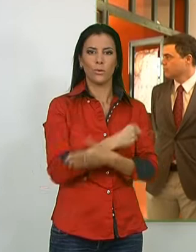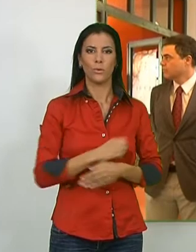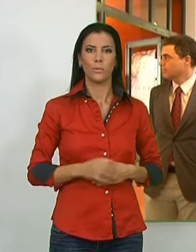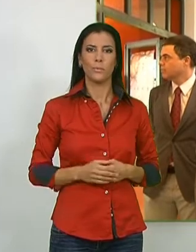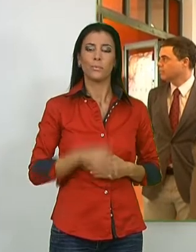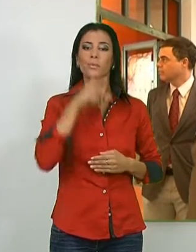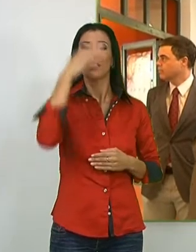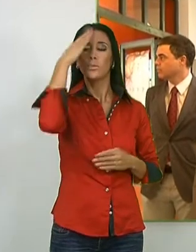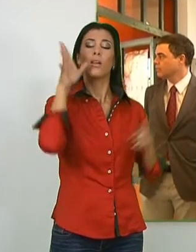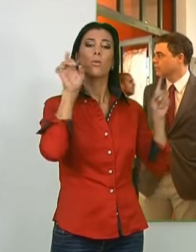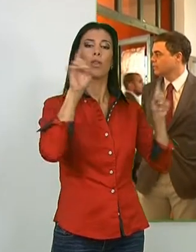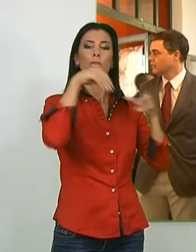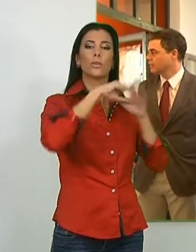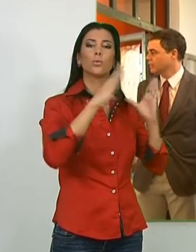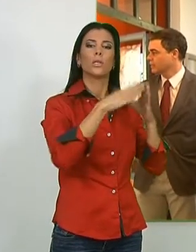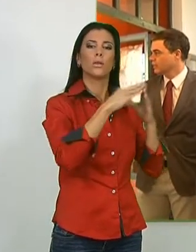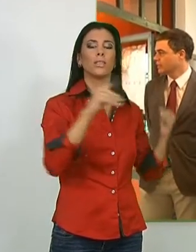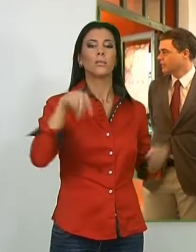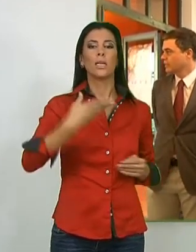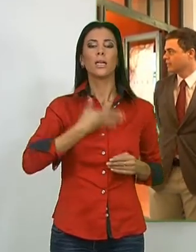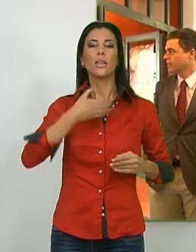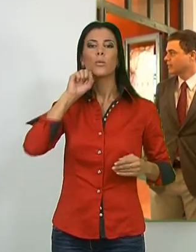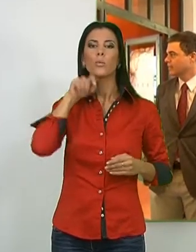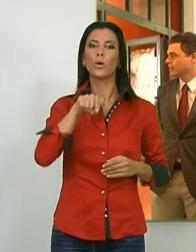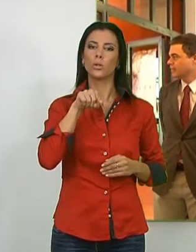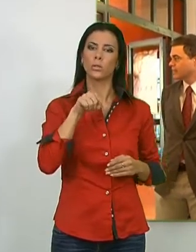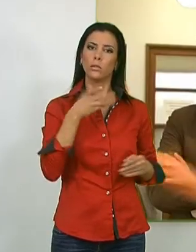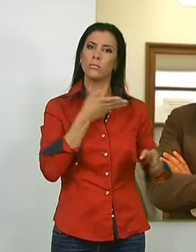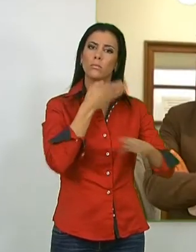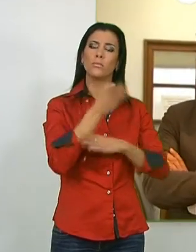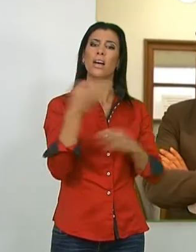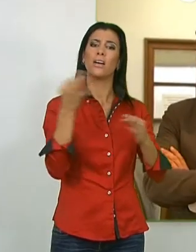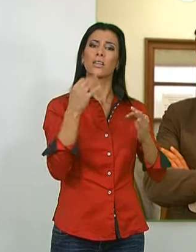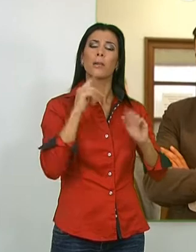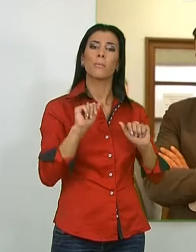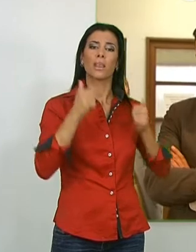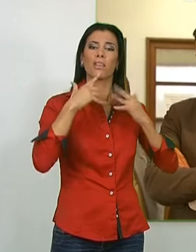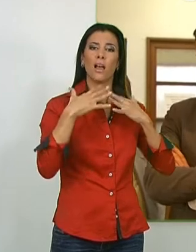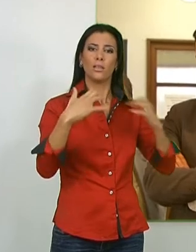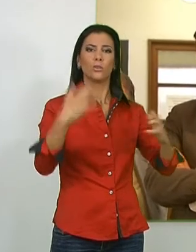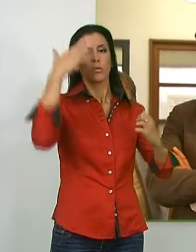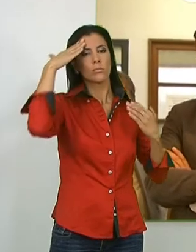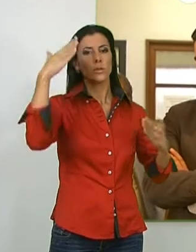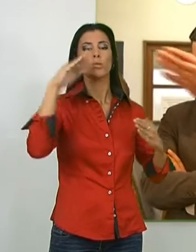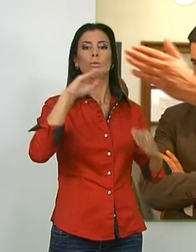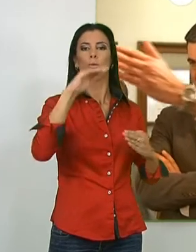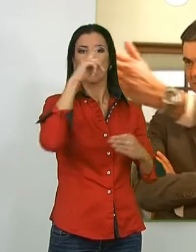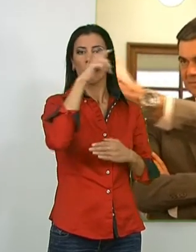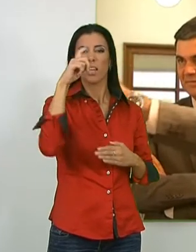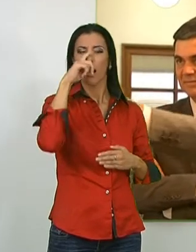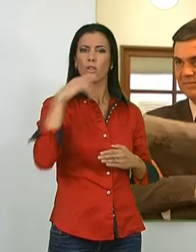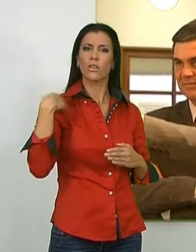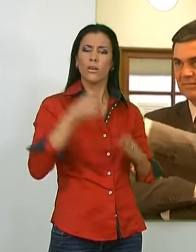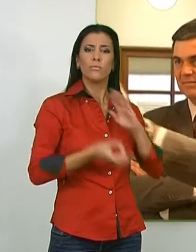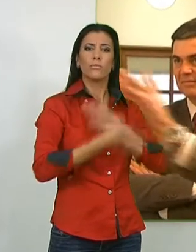título hernán de educación de la junta de andalucía y el alcalde de motril han acudido al inicio de los actos conmemorativos de los 100 años